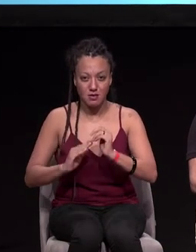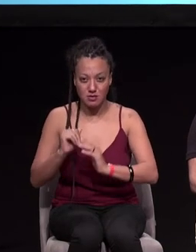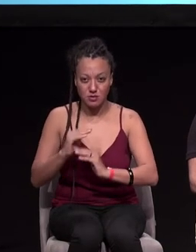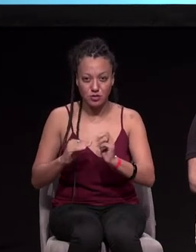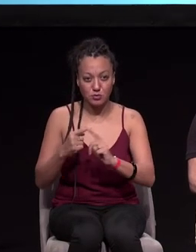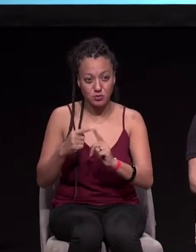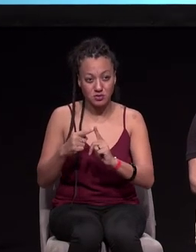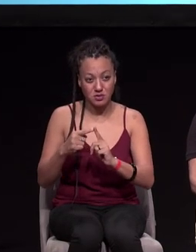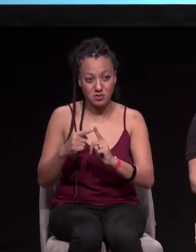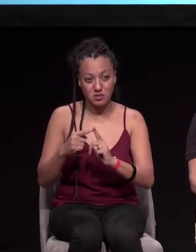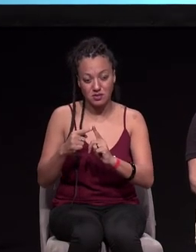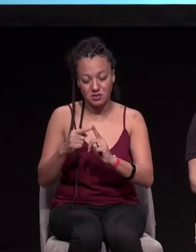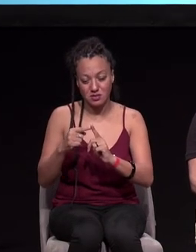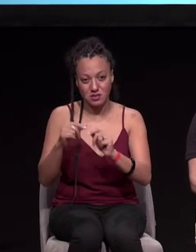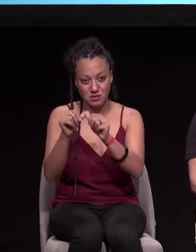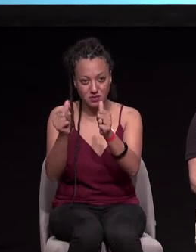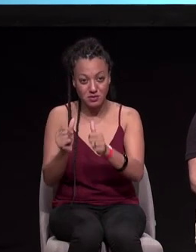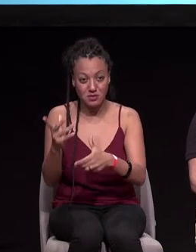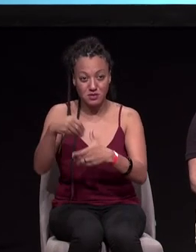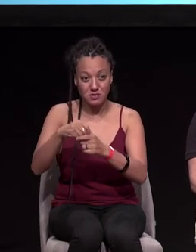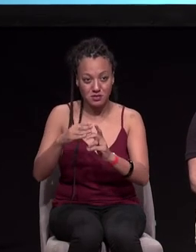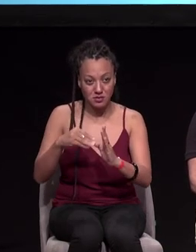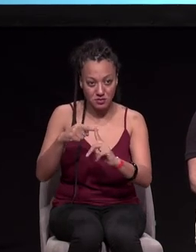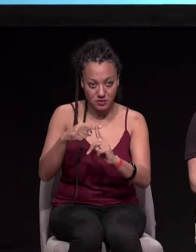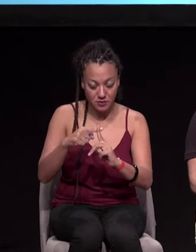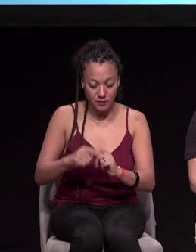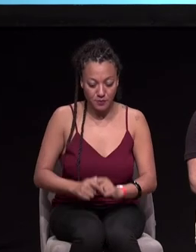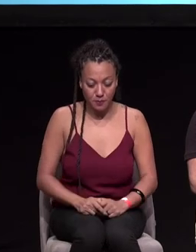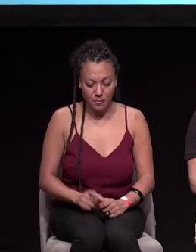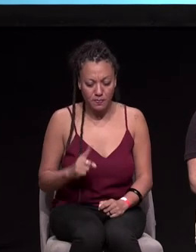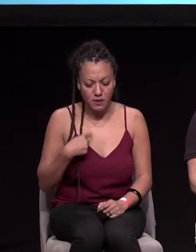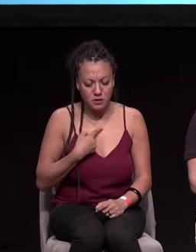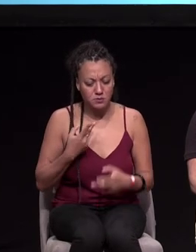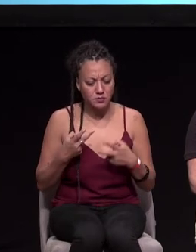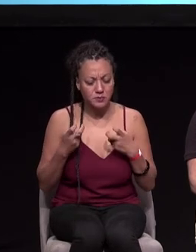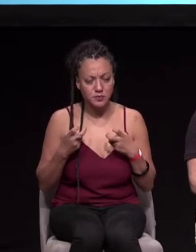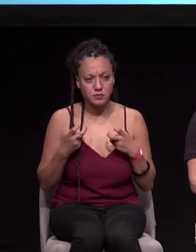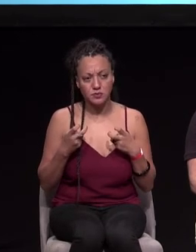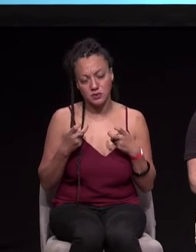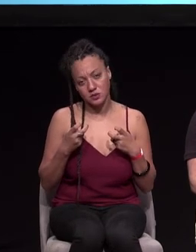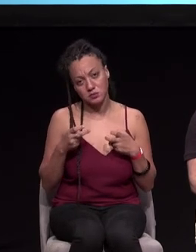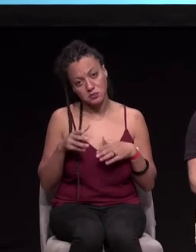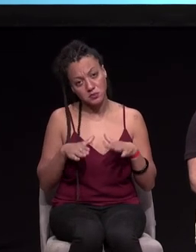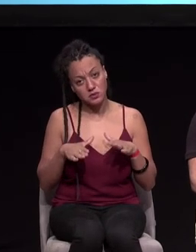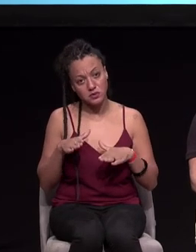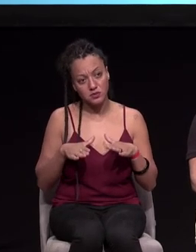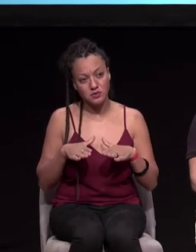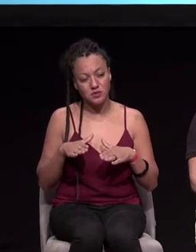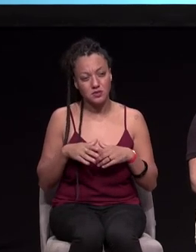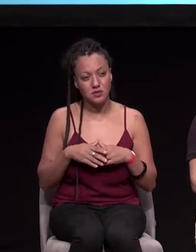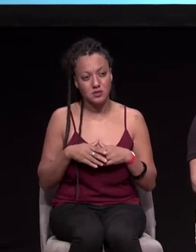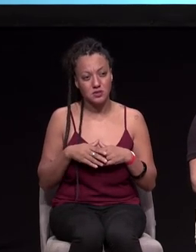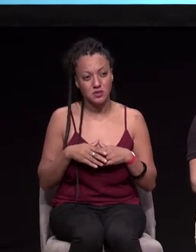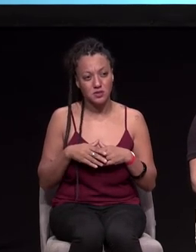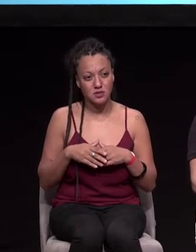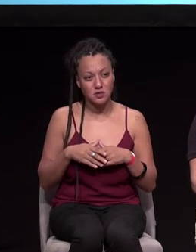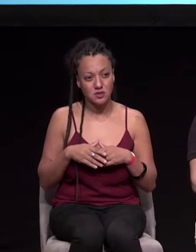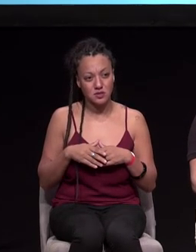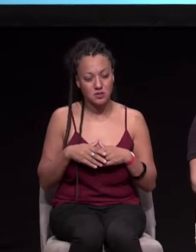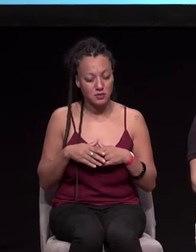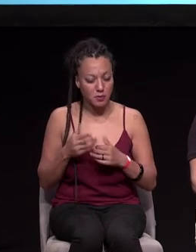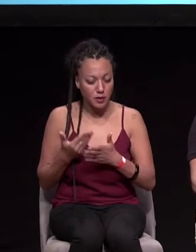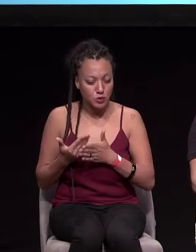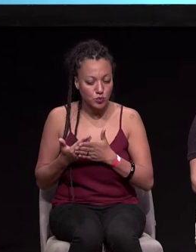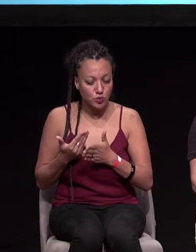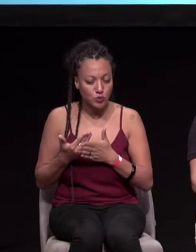integrá las num processo e o que a gente percebe é que muitas vezes é nessa hora no estudo da atitude do